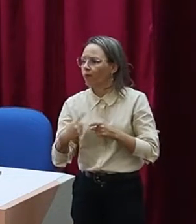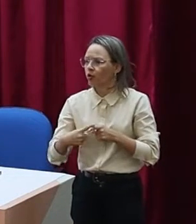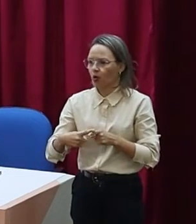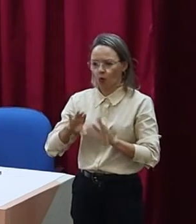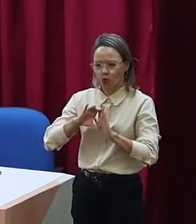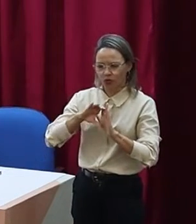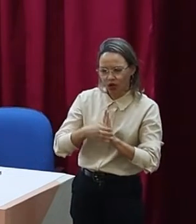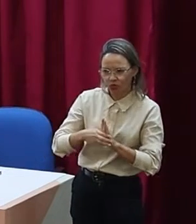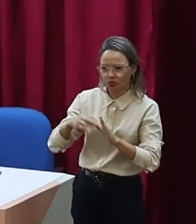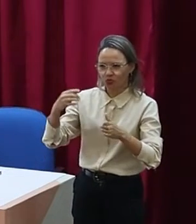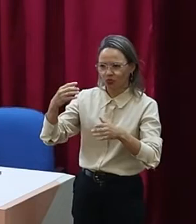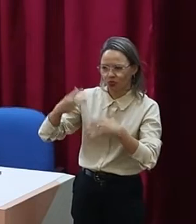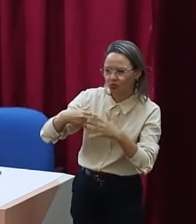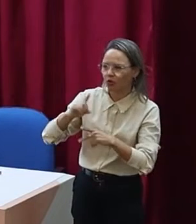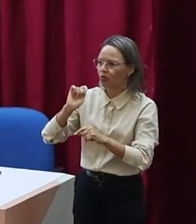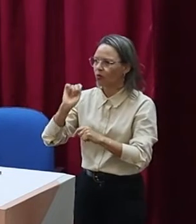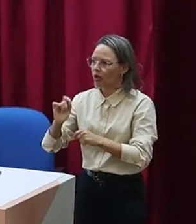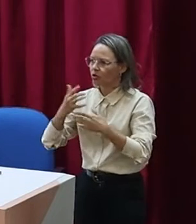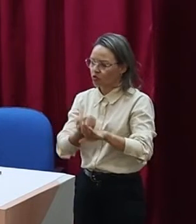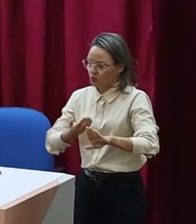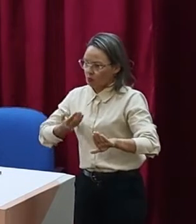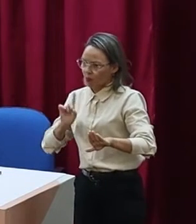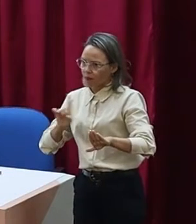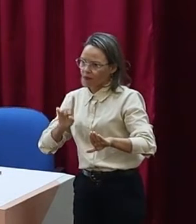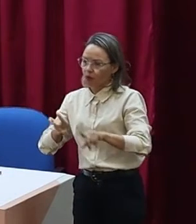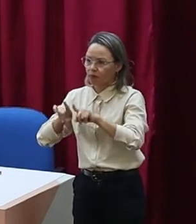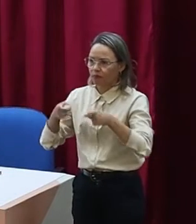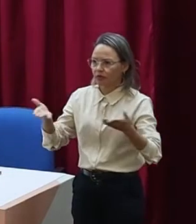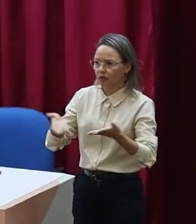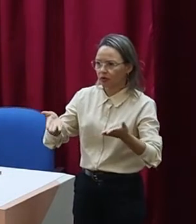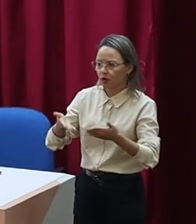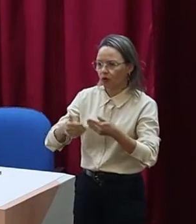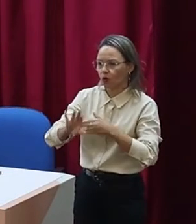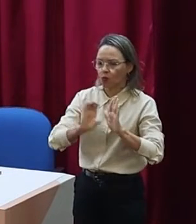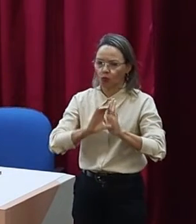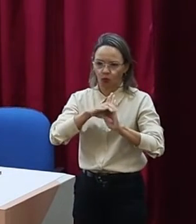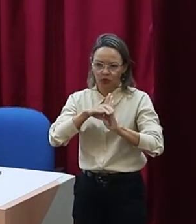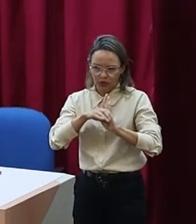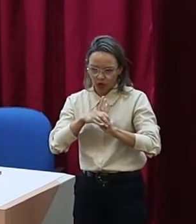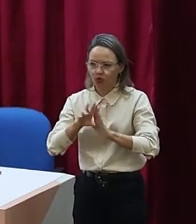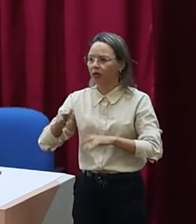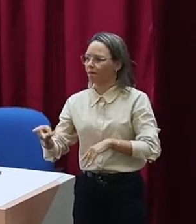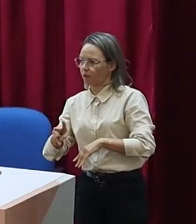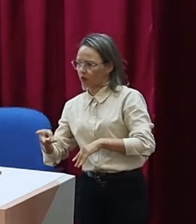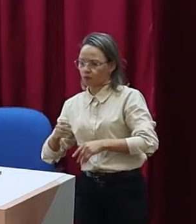de conflito linguístico ou de minoria linguística isolada, nós estamos começando a operar a partir do conceito de minoria linguística